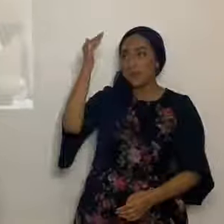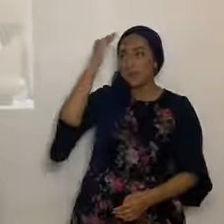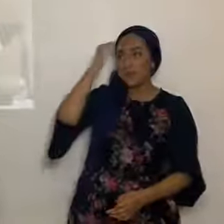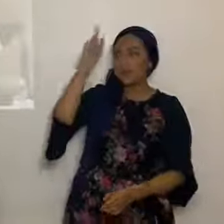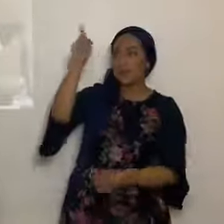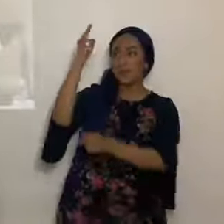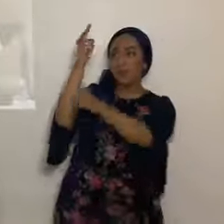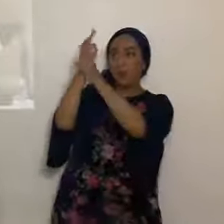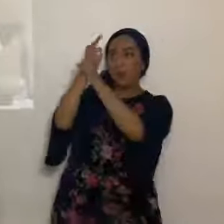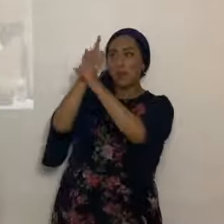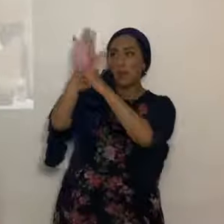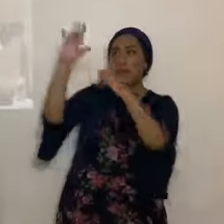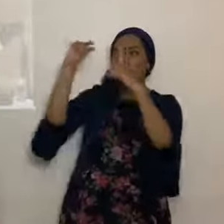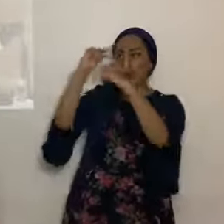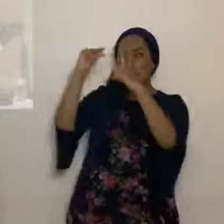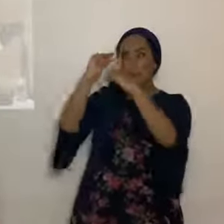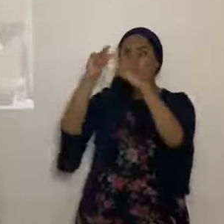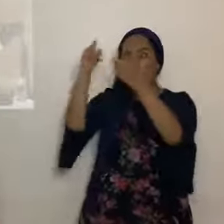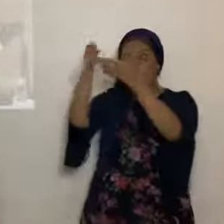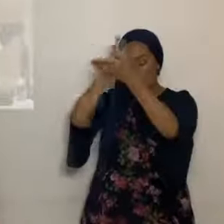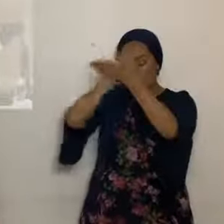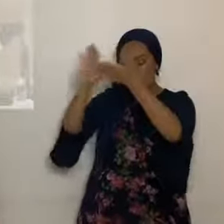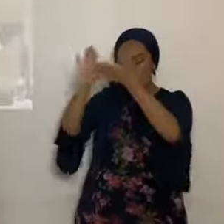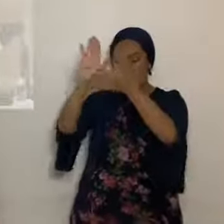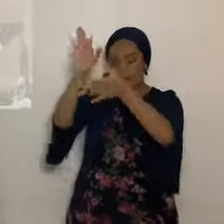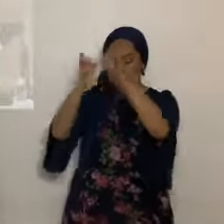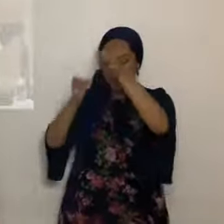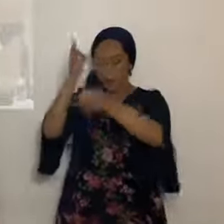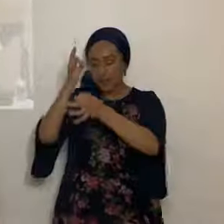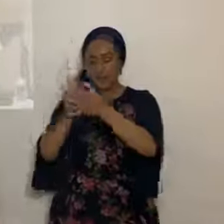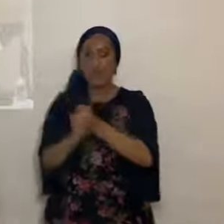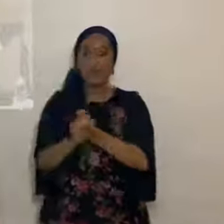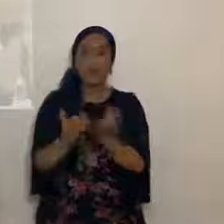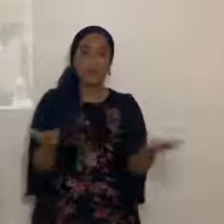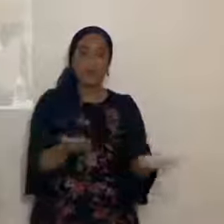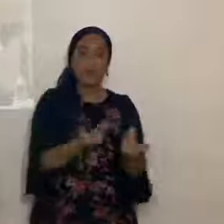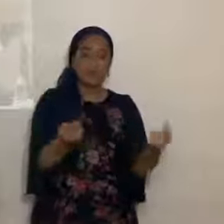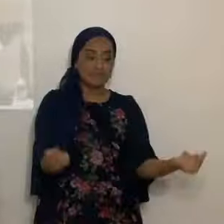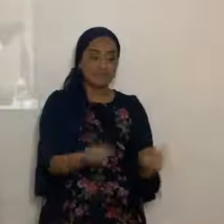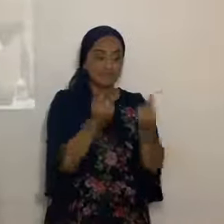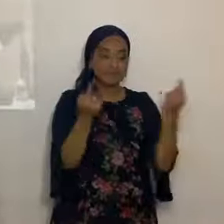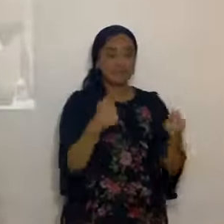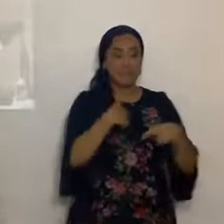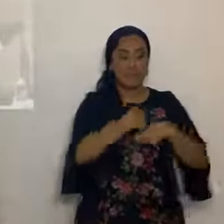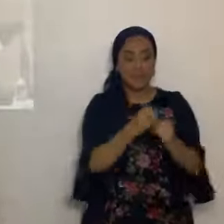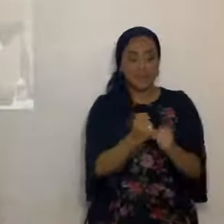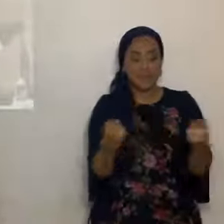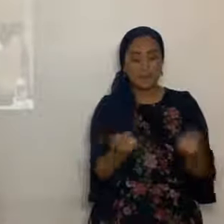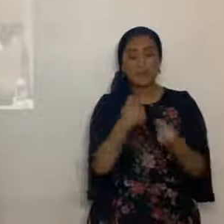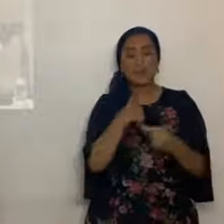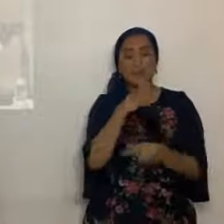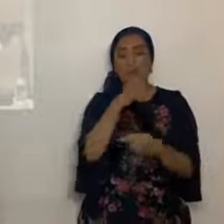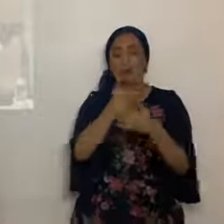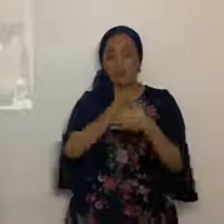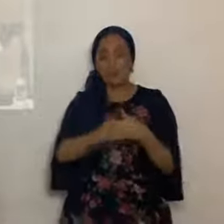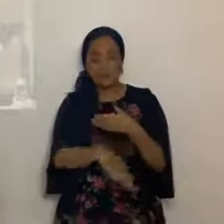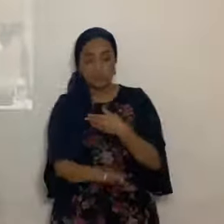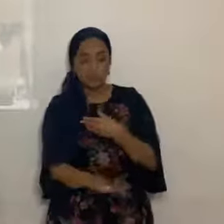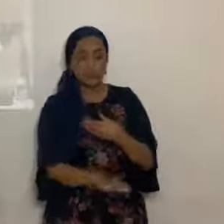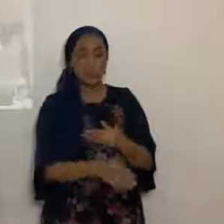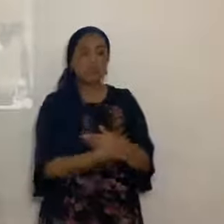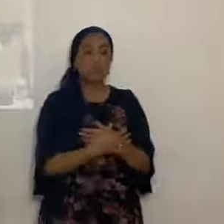reconocido justo con tu palabra y tenido por puro en tu juicio. He aquí en maldad he sido formado y en pecado me concibió